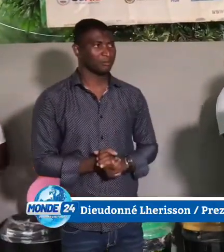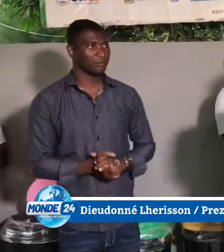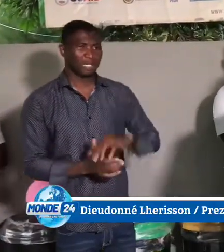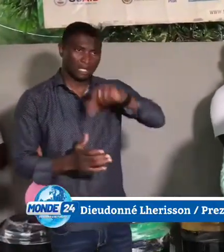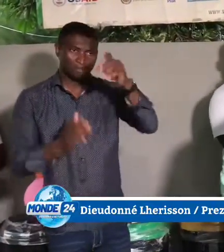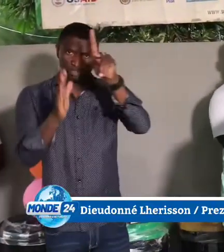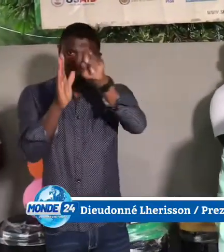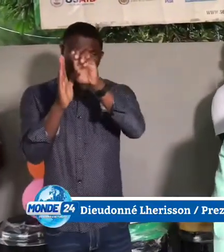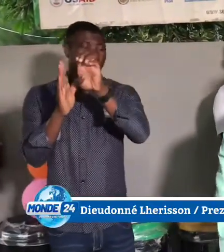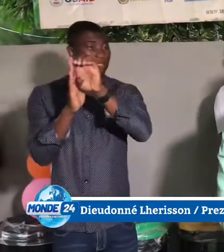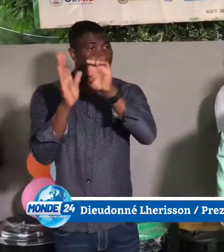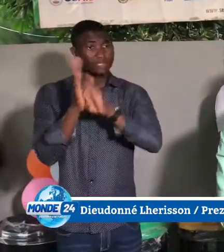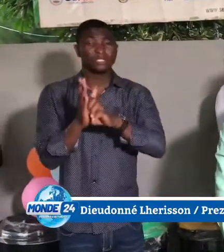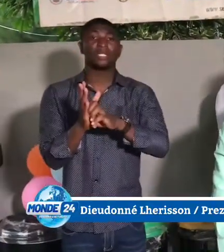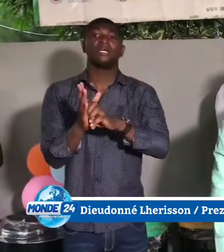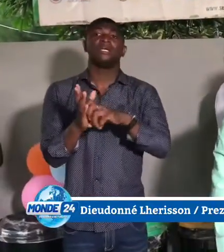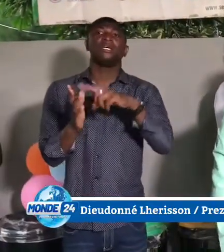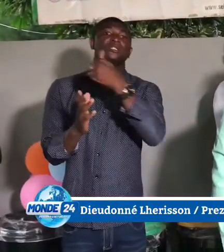handicapé